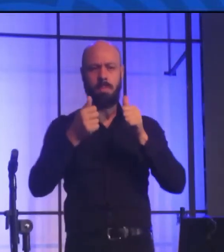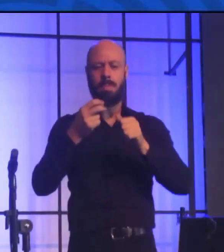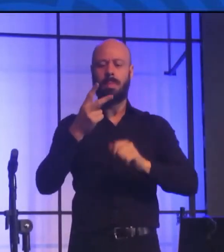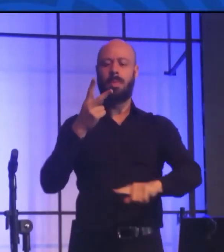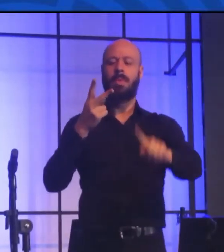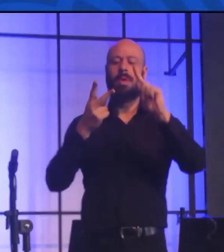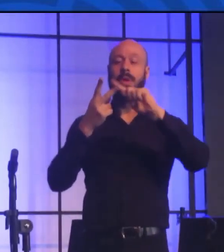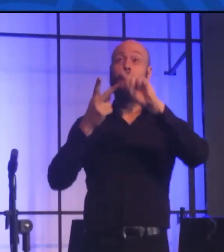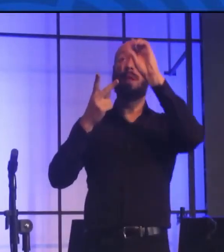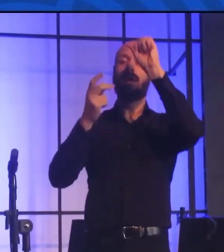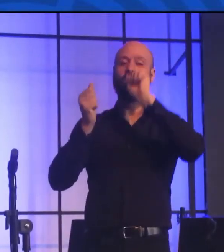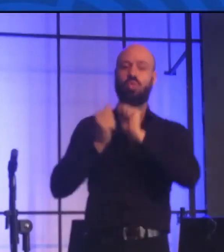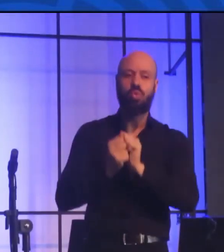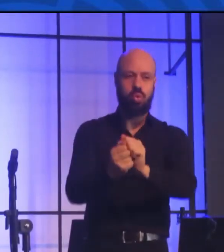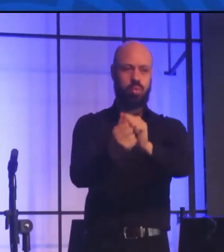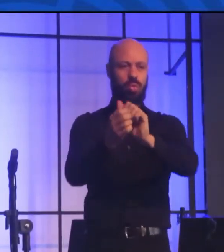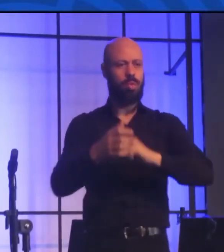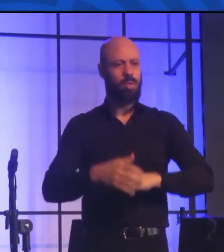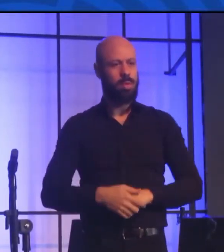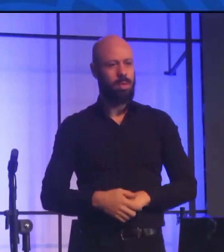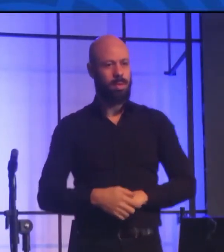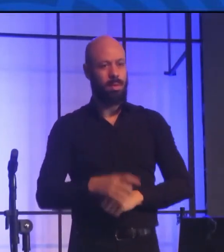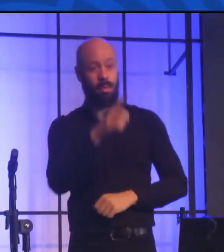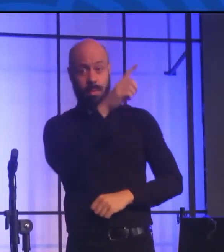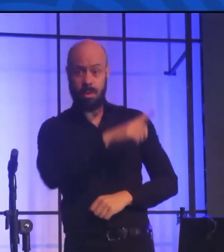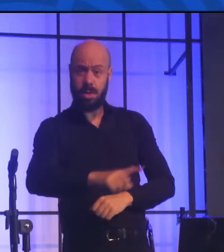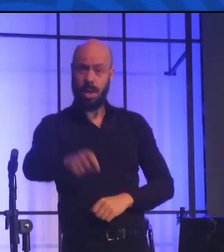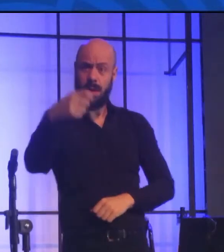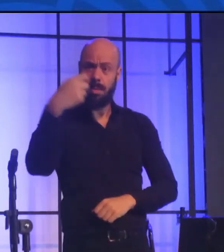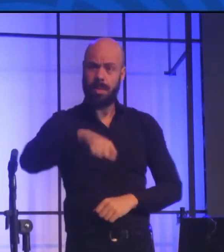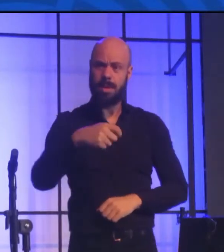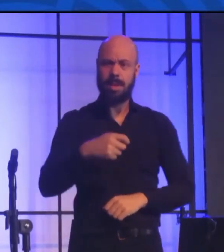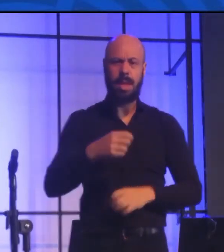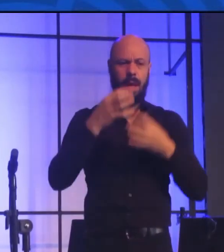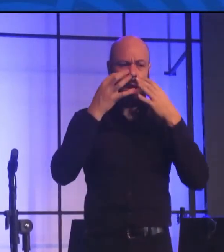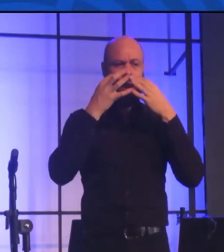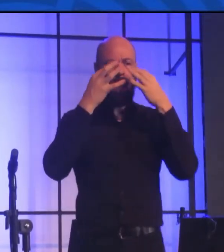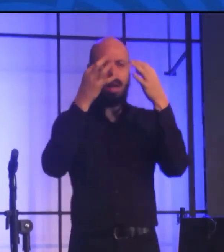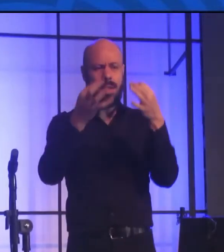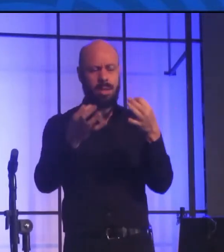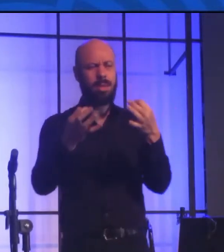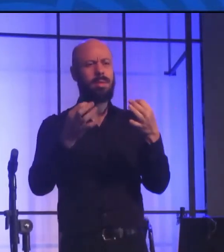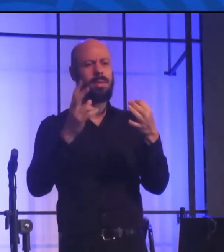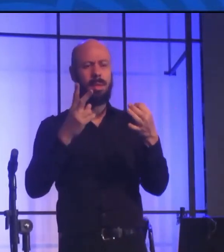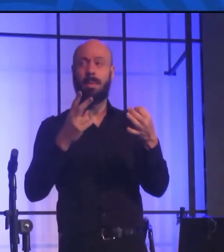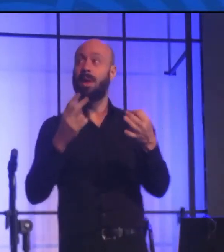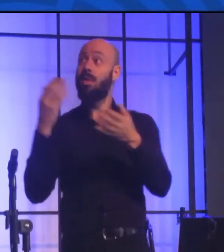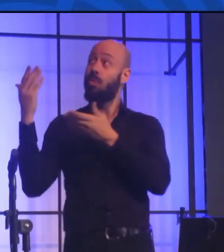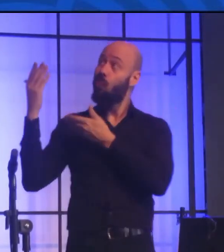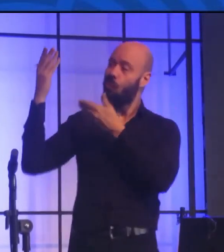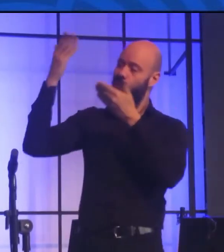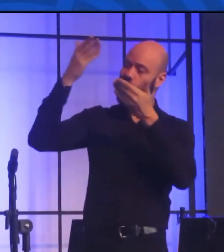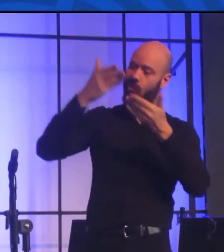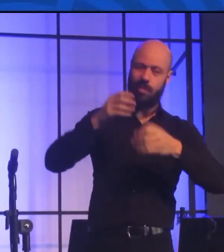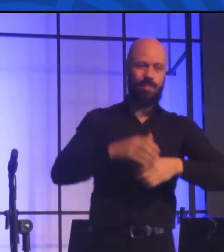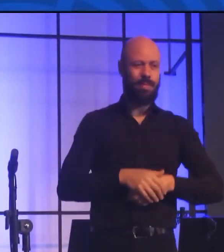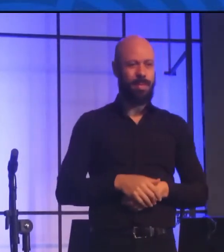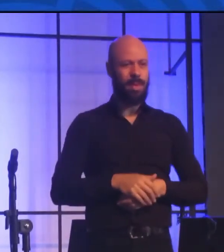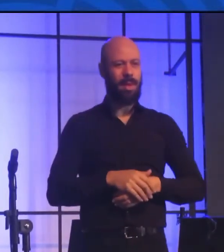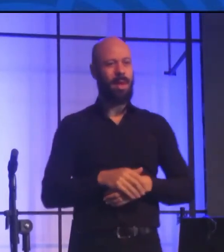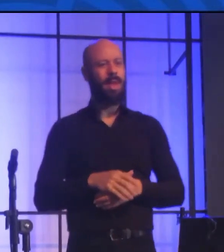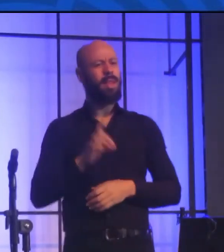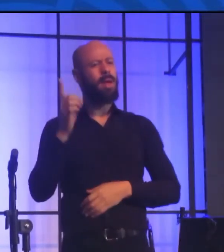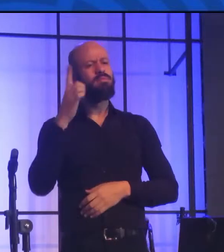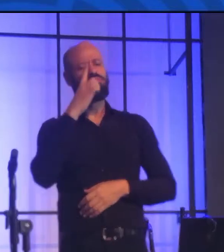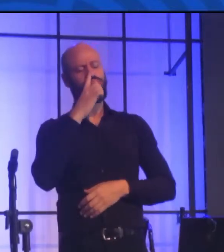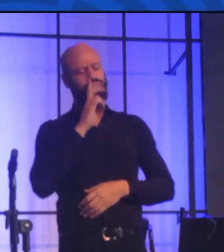coisas boas. Não. Deus quer estar com você mesmo quando algumas coisas, algumas áreas da sua vida quebram. Deus quer estar